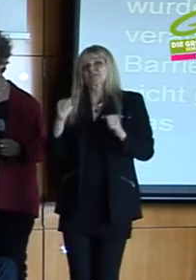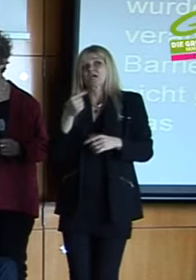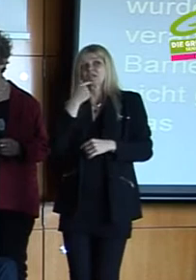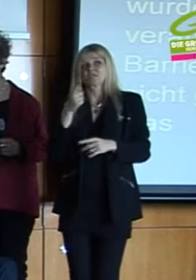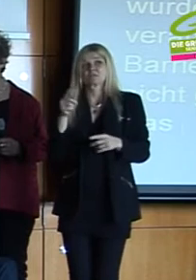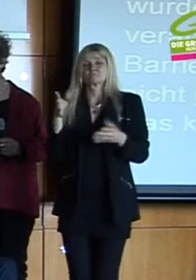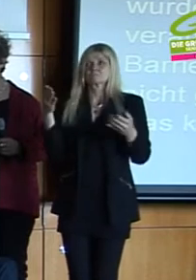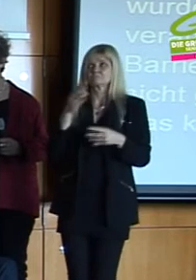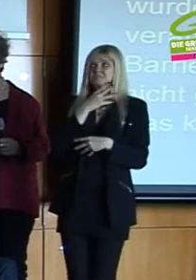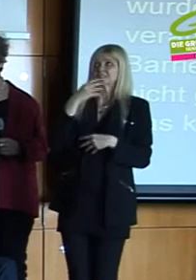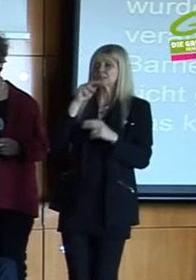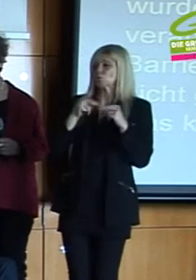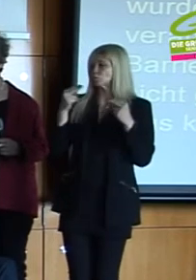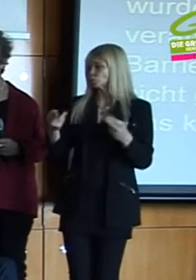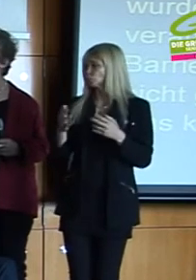Elternbevölkerung als